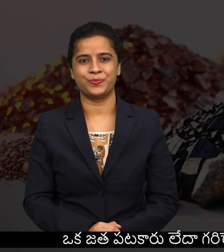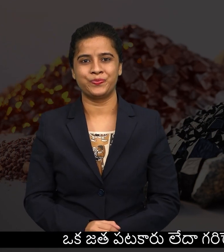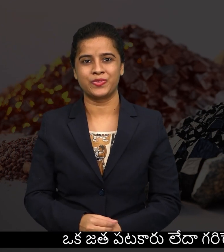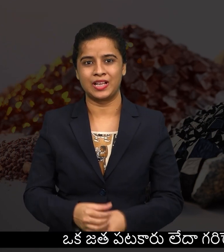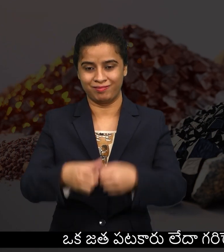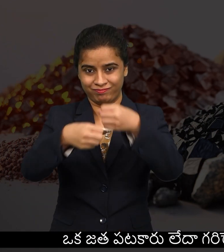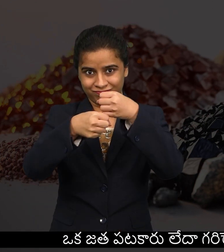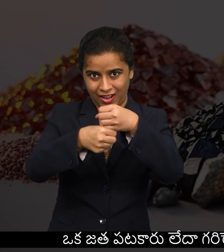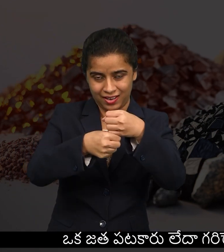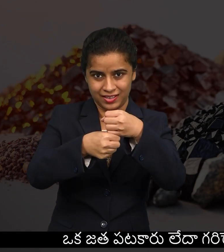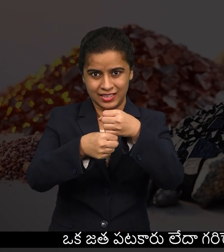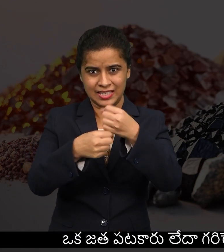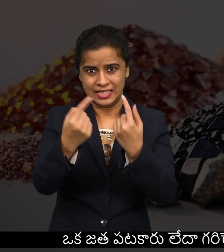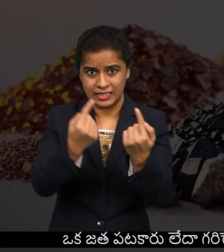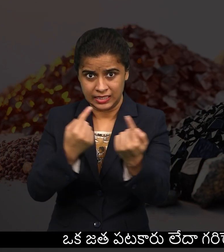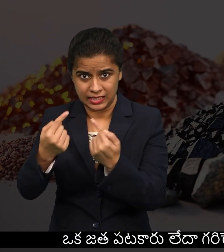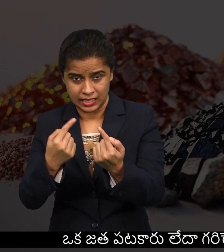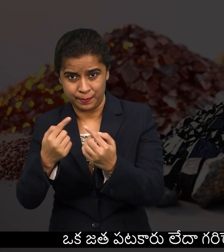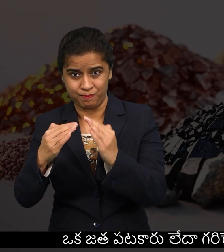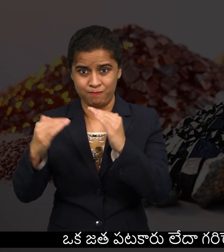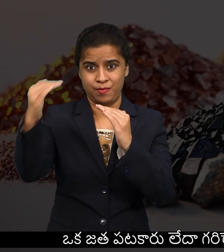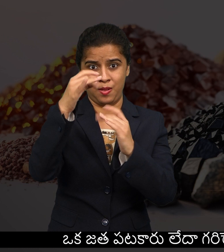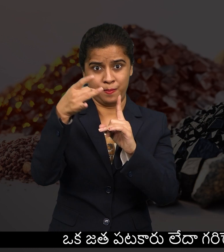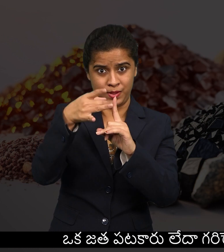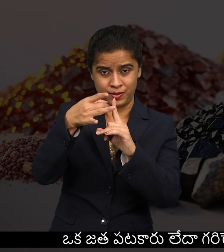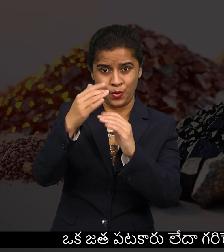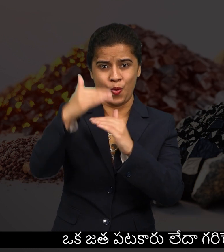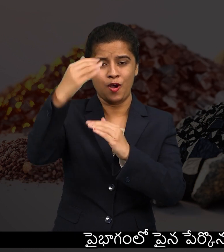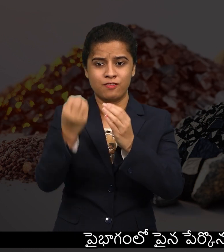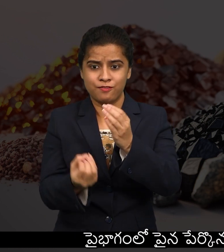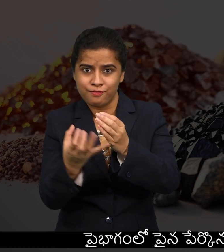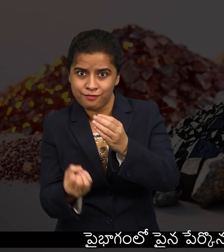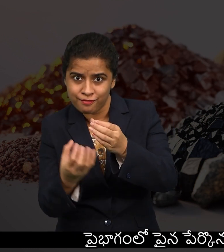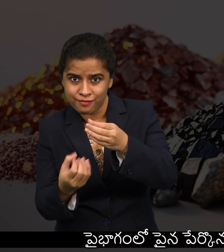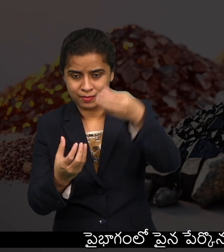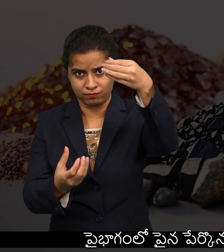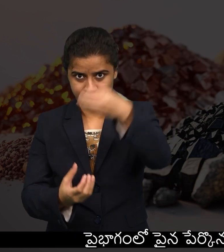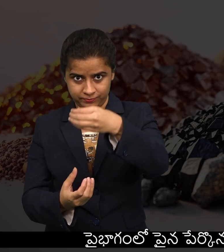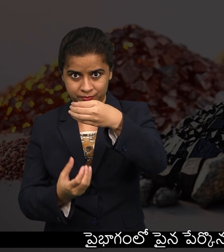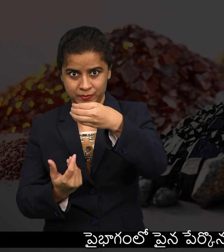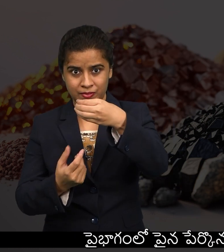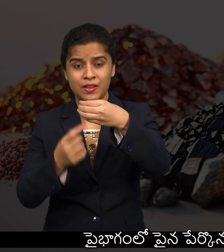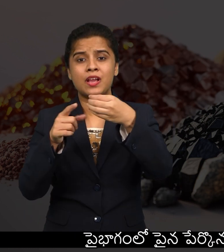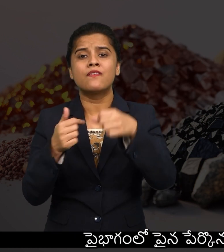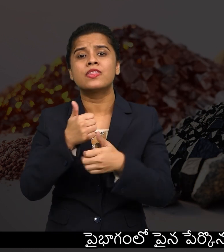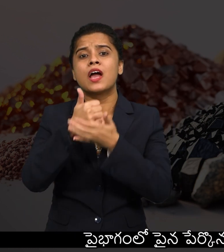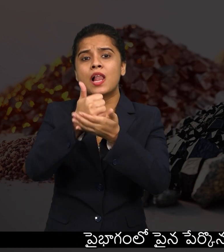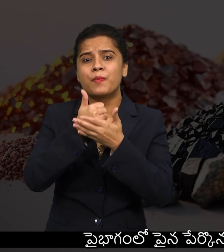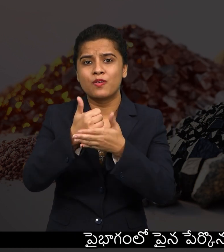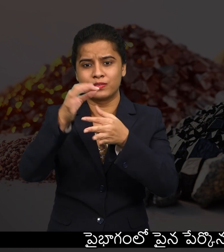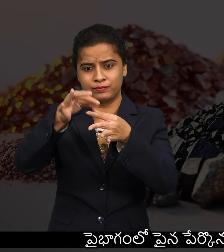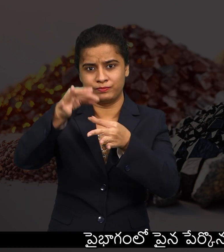ఒక జత పటకారు లేదా గరిటె లాంటి సహాయంతో బర్నర్ యొక్క జ్వాల పైభాగంలో పైన పేర్కొన్న ప్రతి